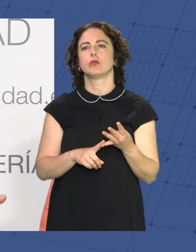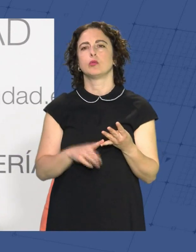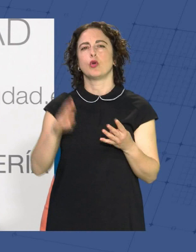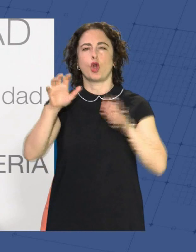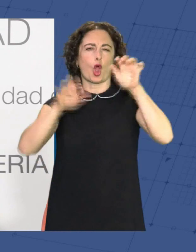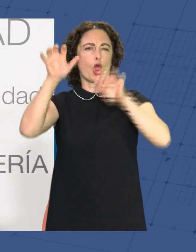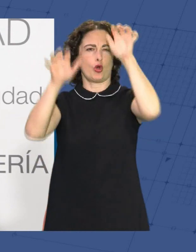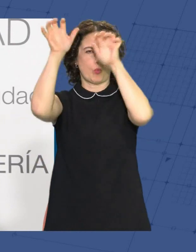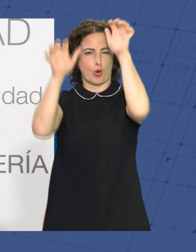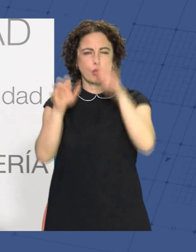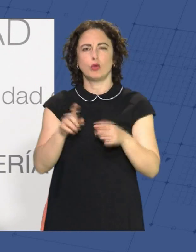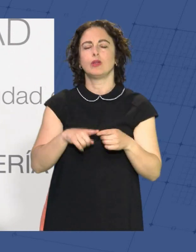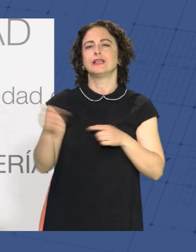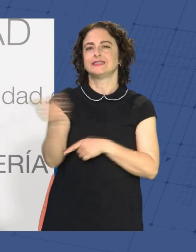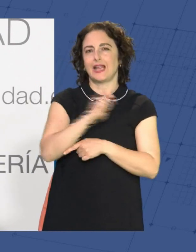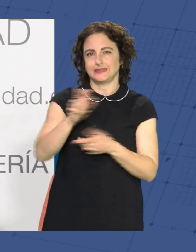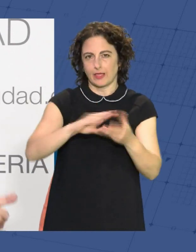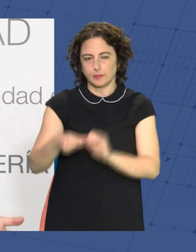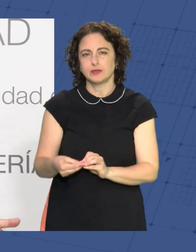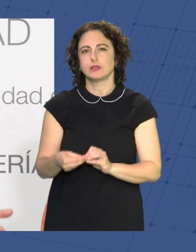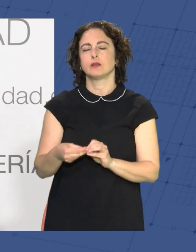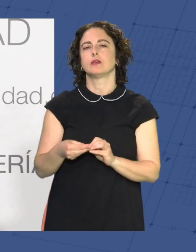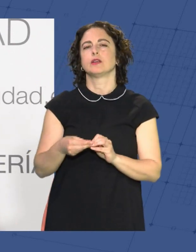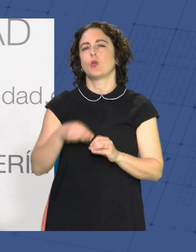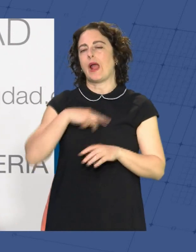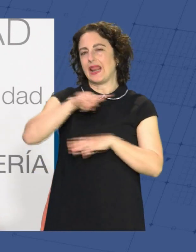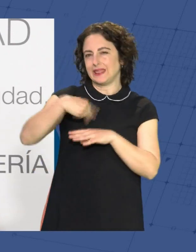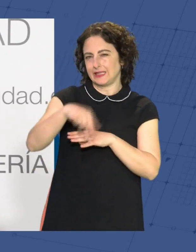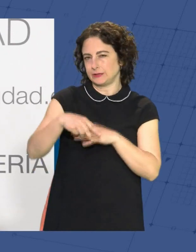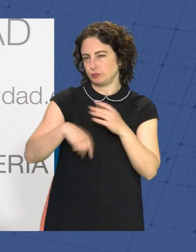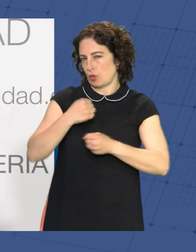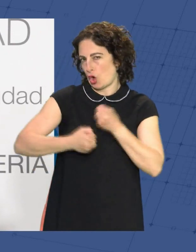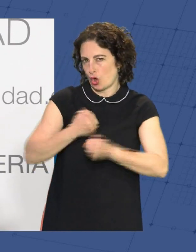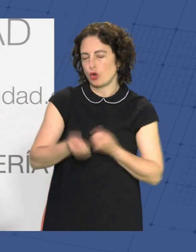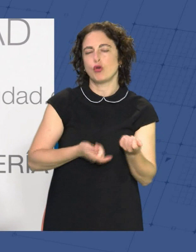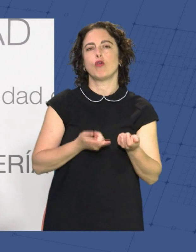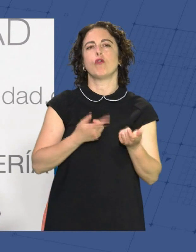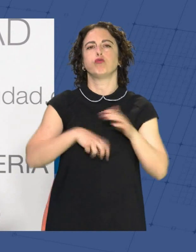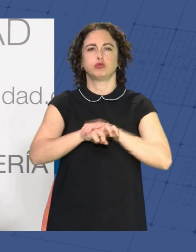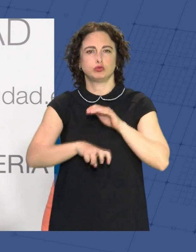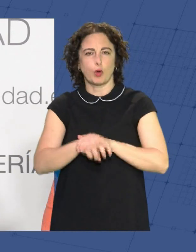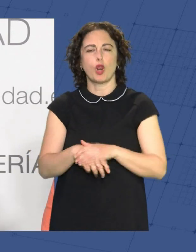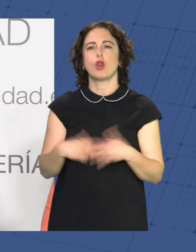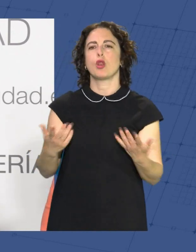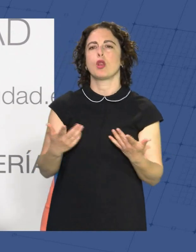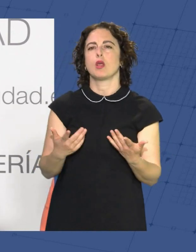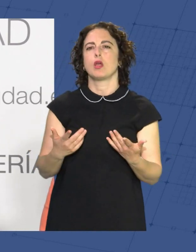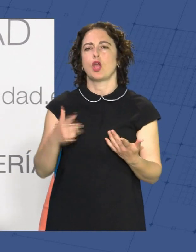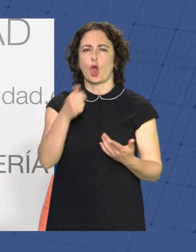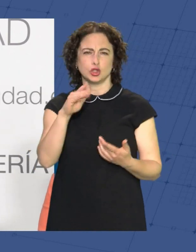rocódromo tenis adaptado atletismo fútbol bocha